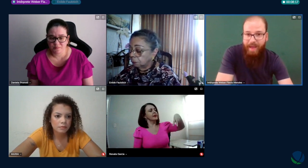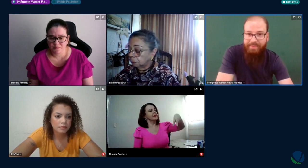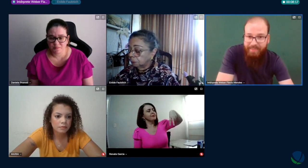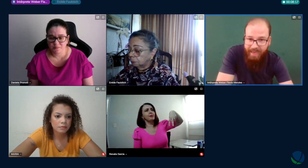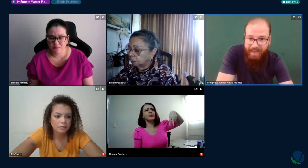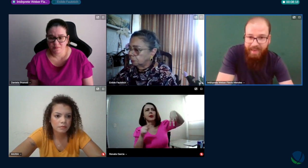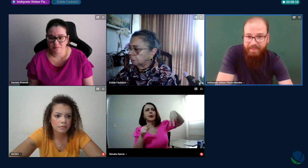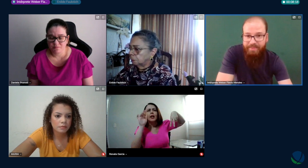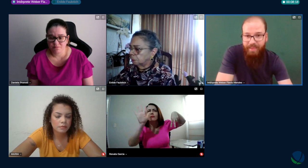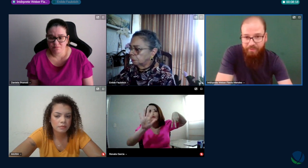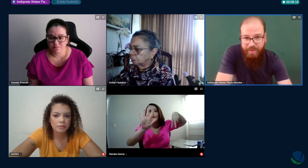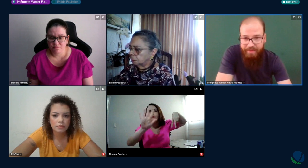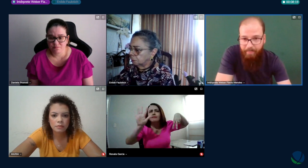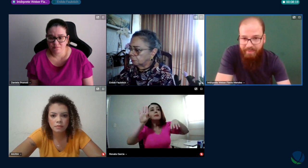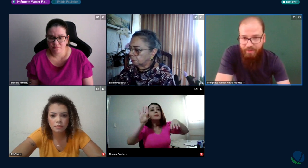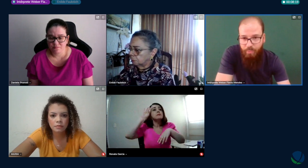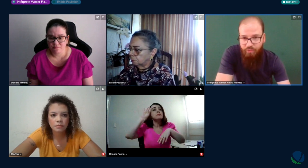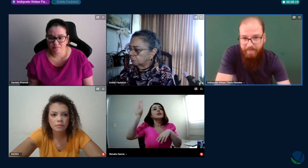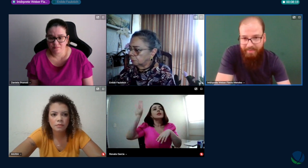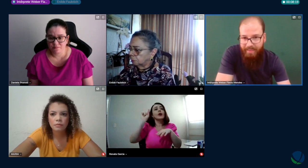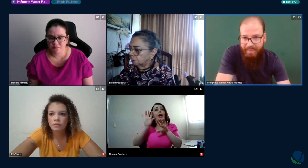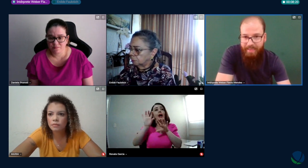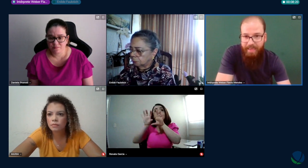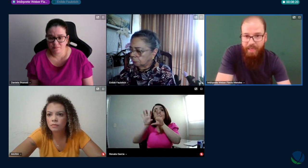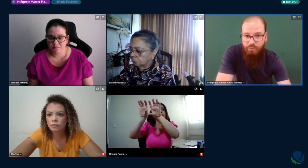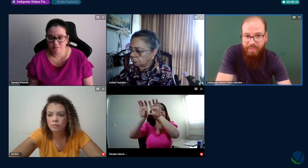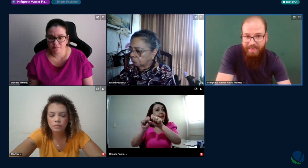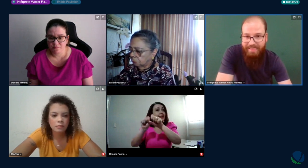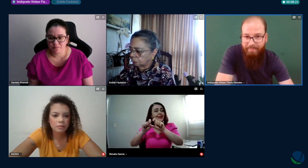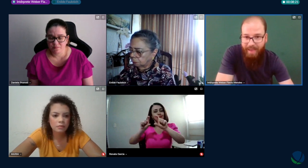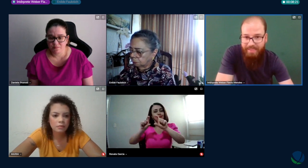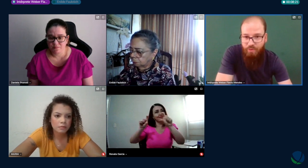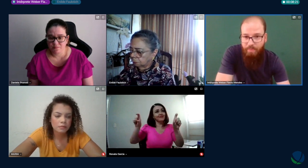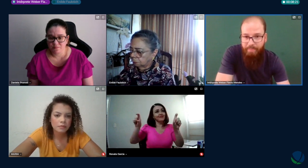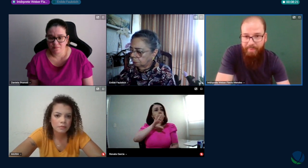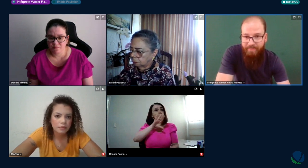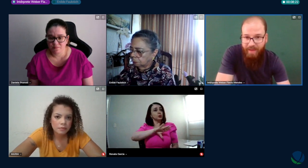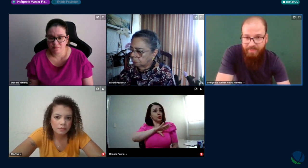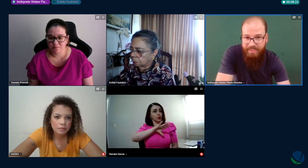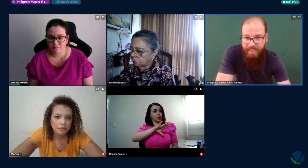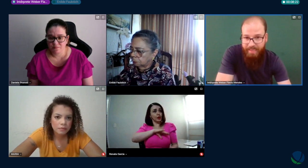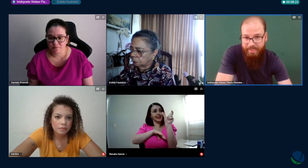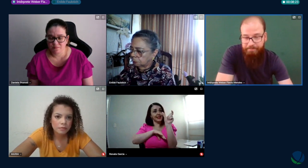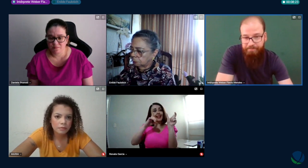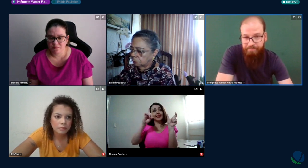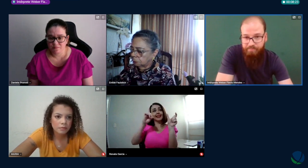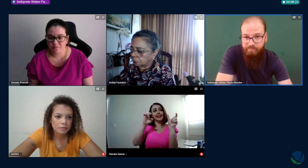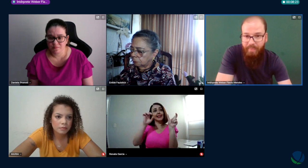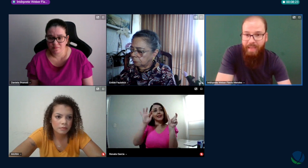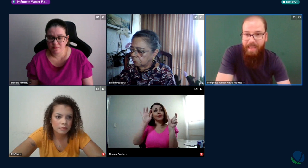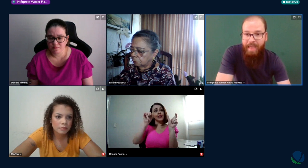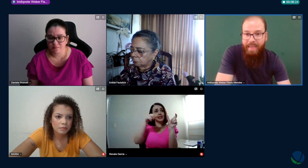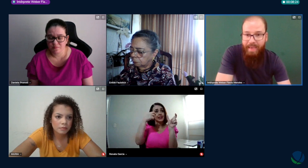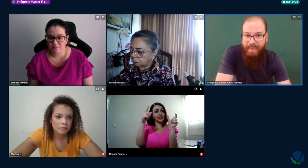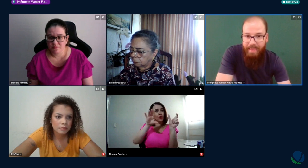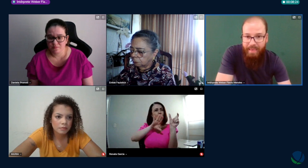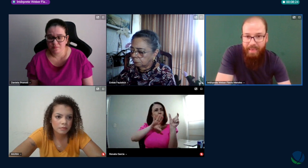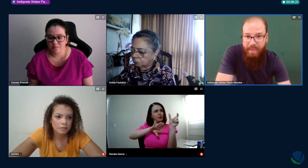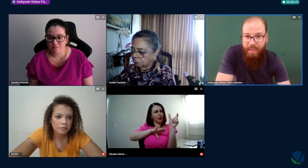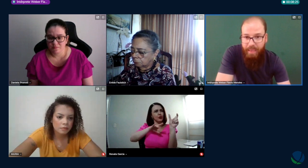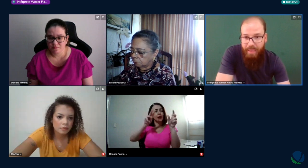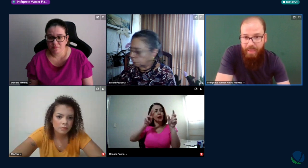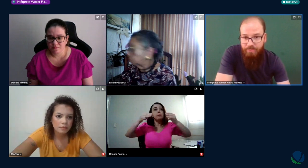correr, andar, enfim, dependendo do movimento ali, eu tenho essa base para vários sinais. E